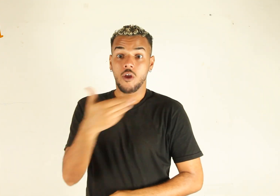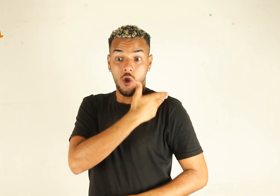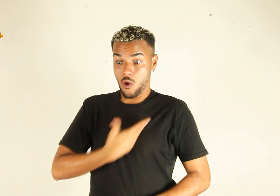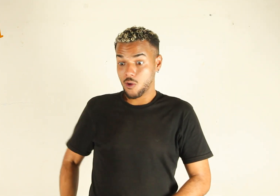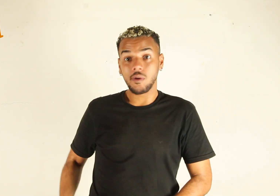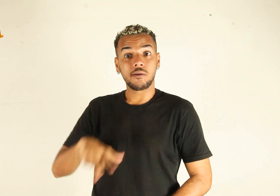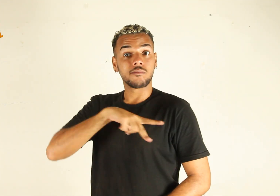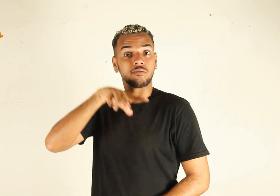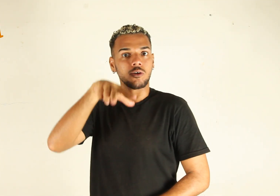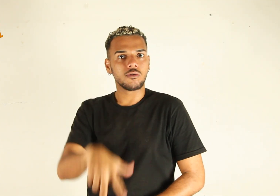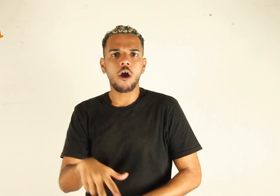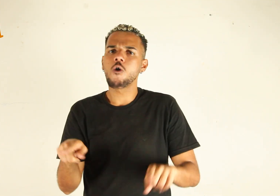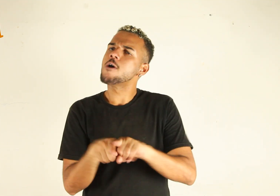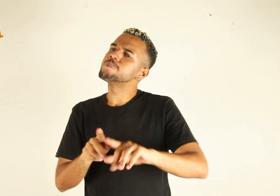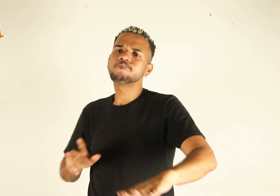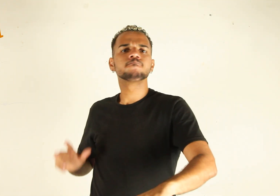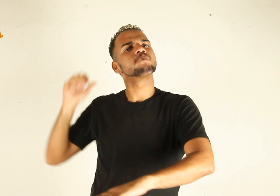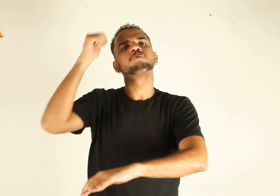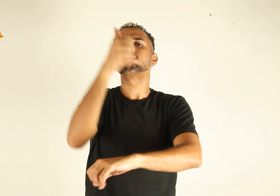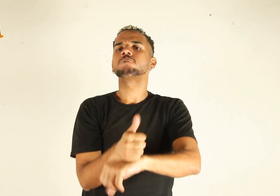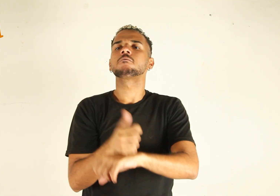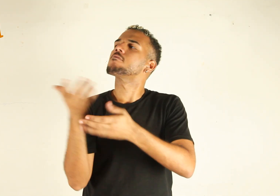e partiu em viagem com sua comitiva.